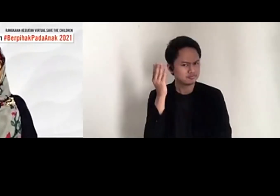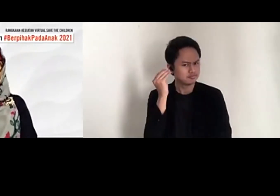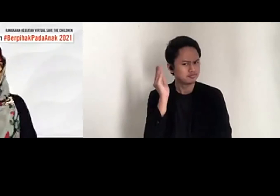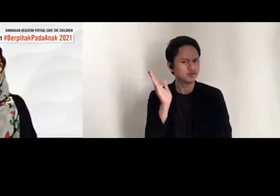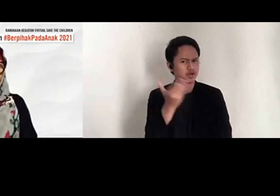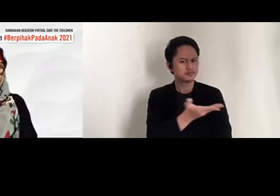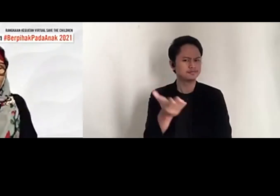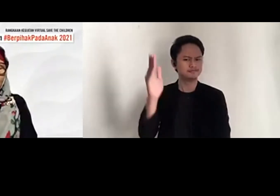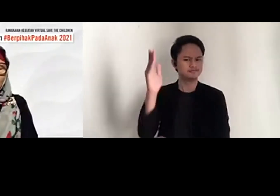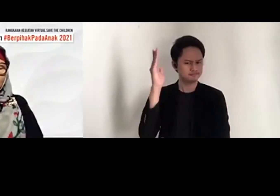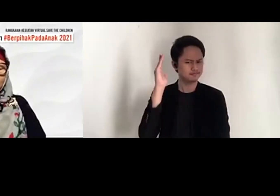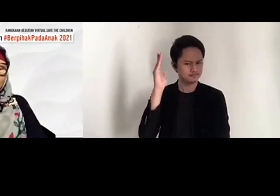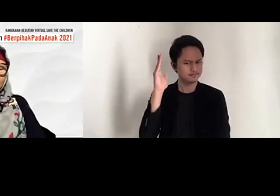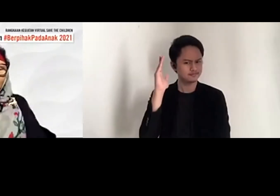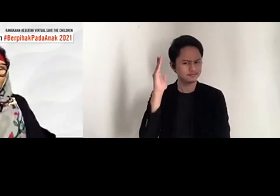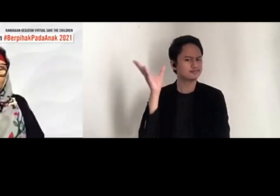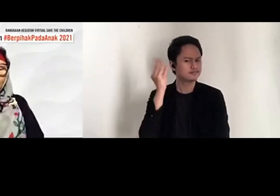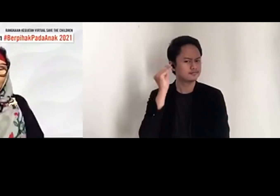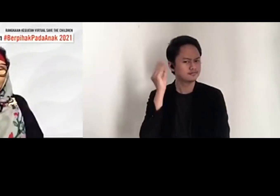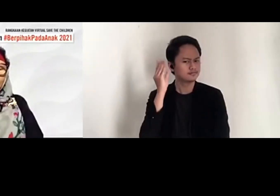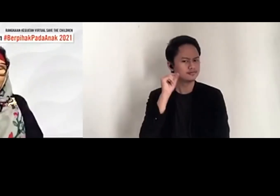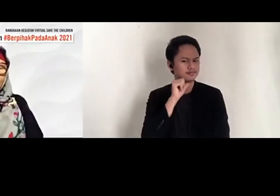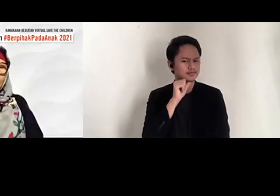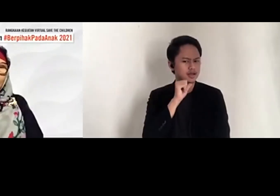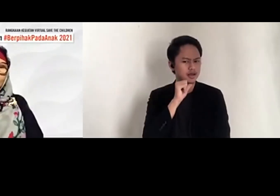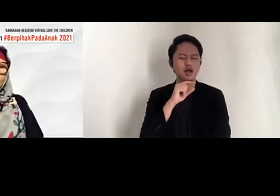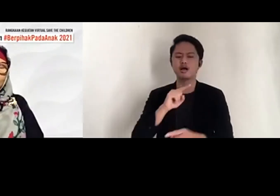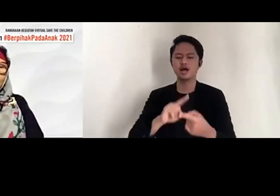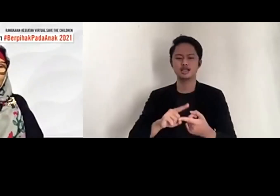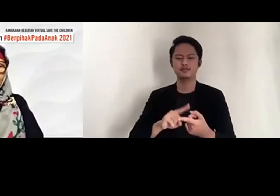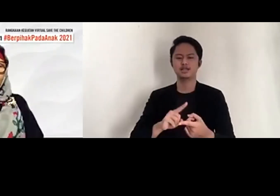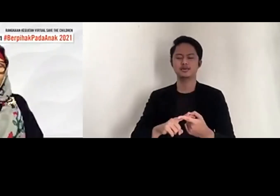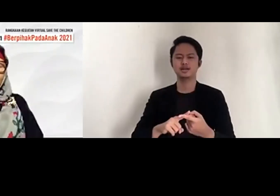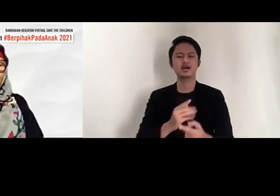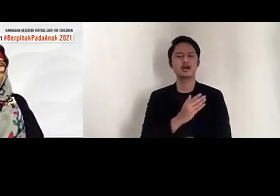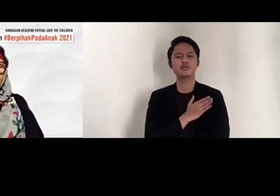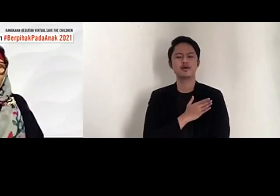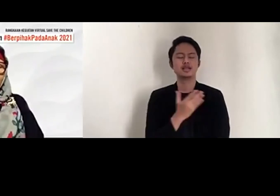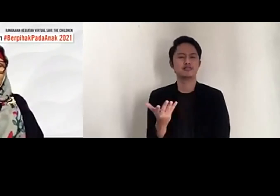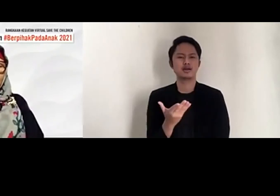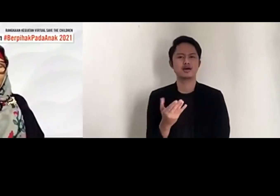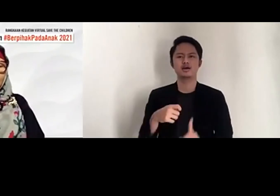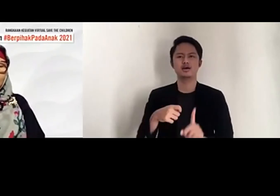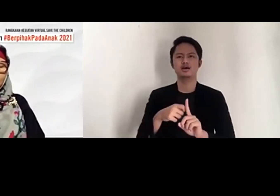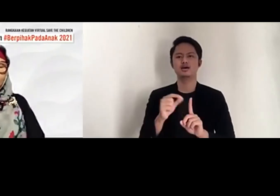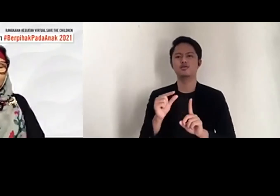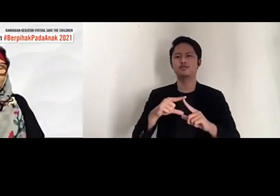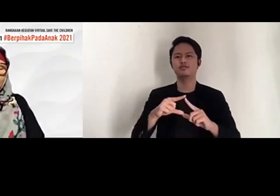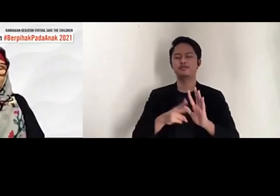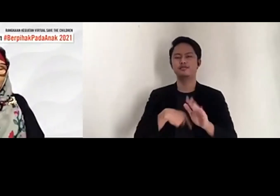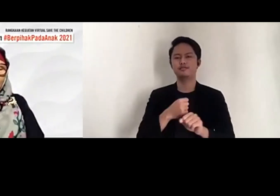paparan singkat yang disampaikan oleh kawan-kawan dari Kabupaten Kupang, Nusa Tenggara